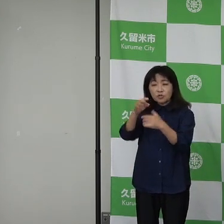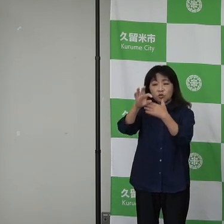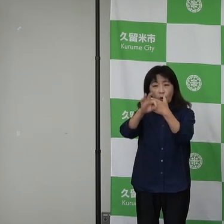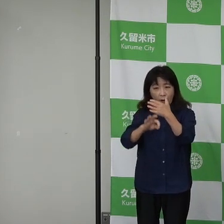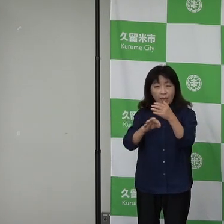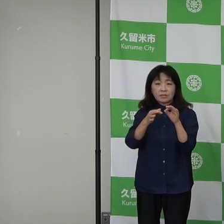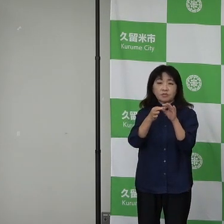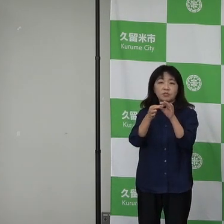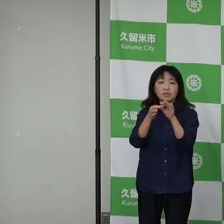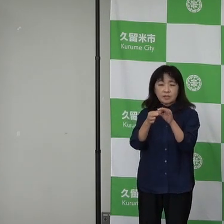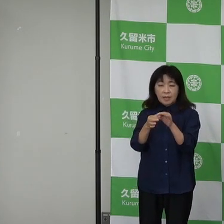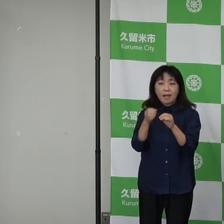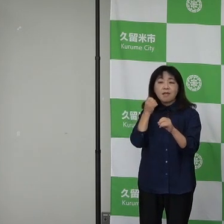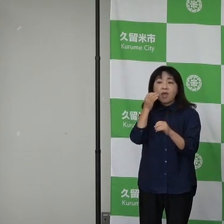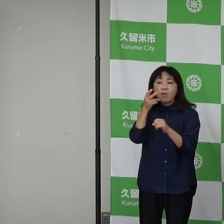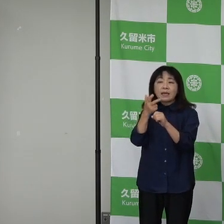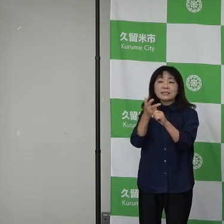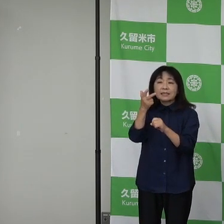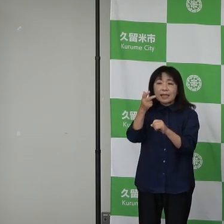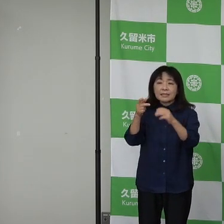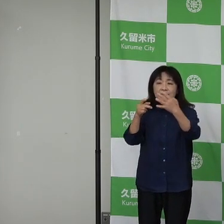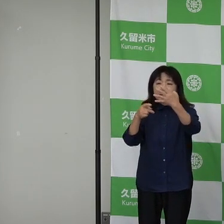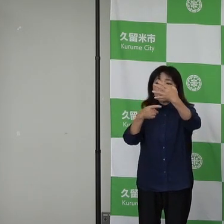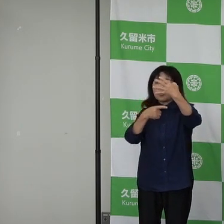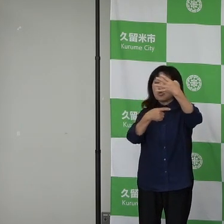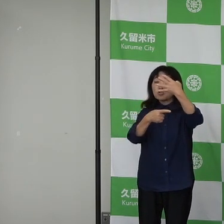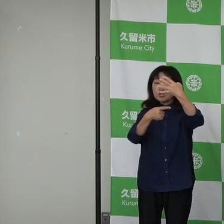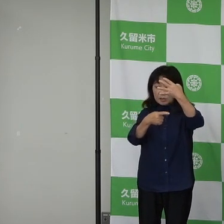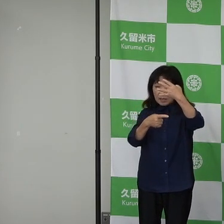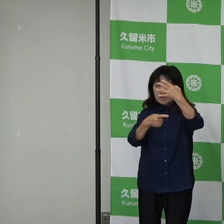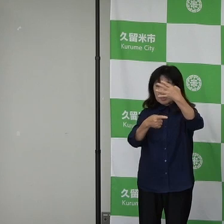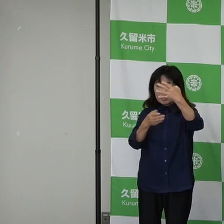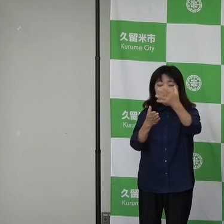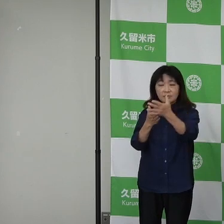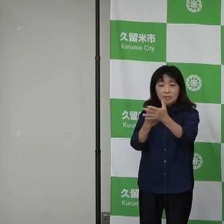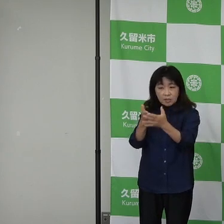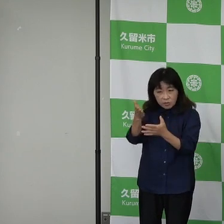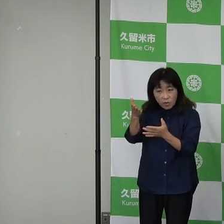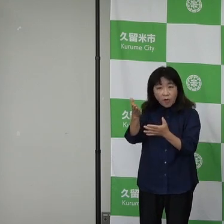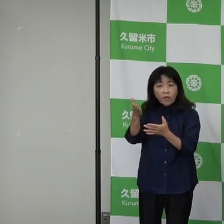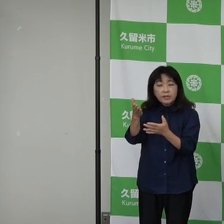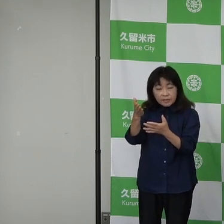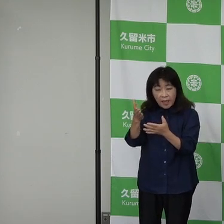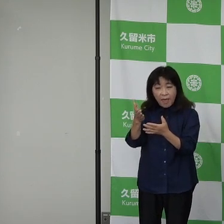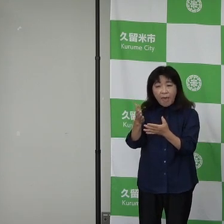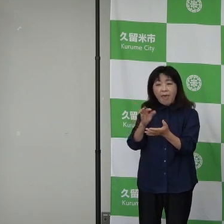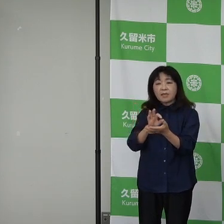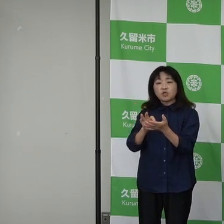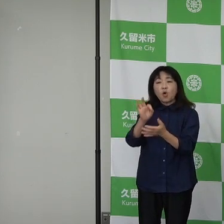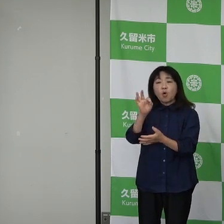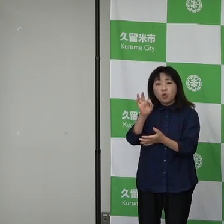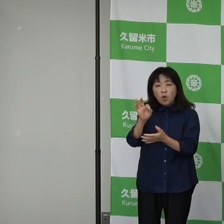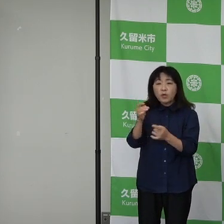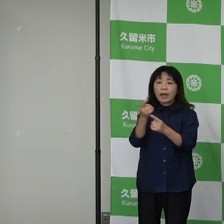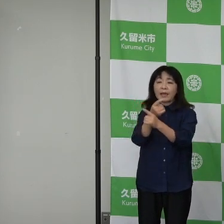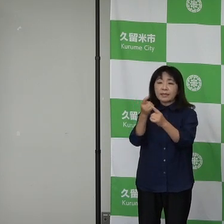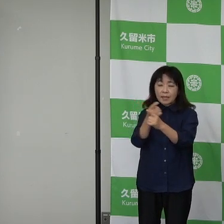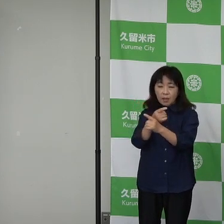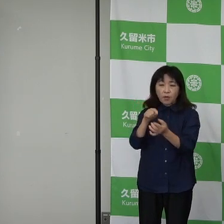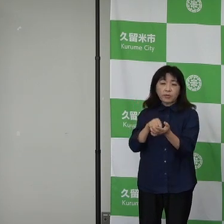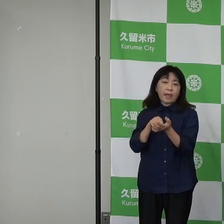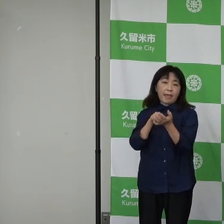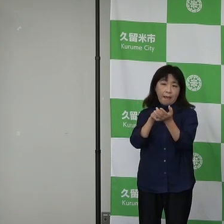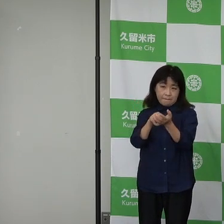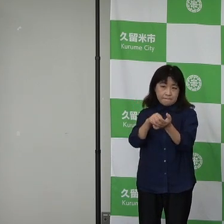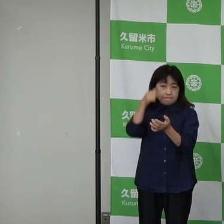については、令和7年4月1日の施行を目指して下水道使用量の改定を提案するもの